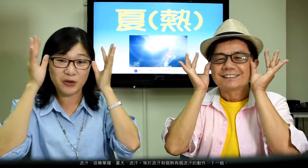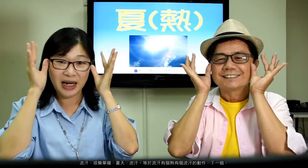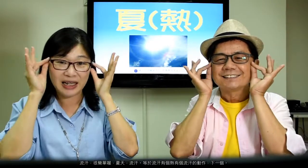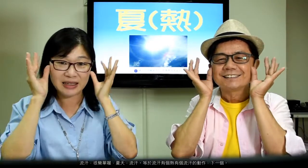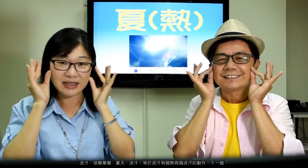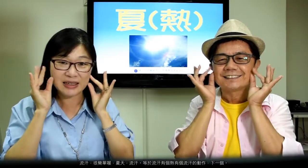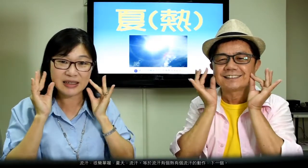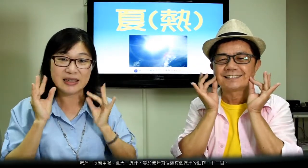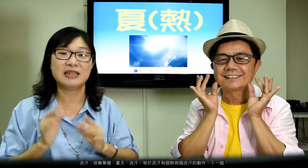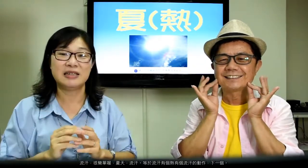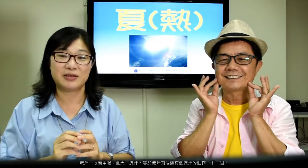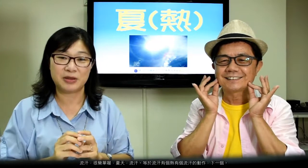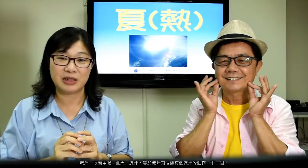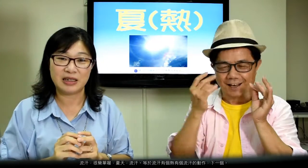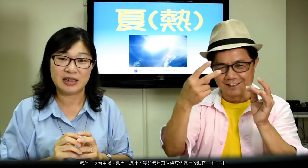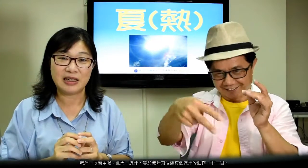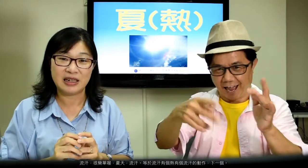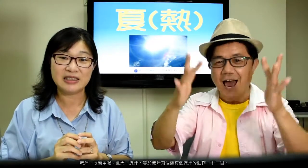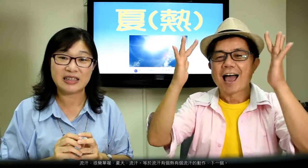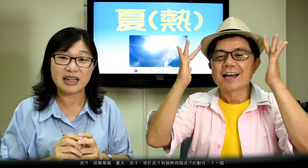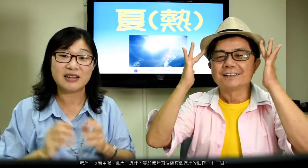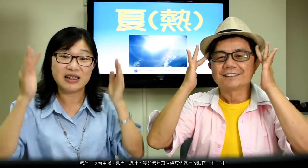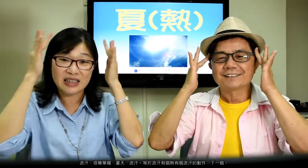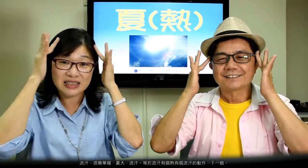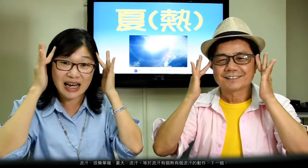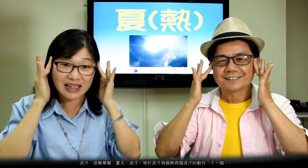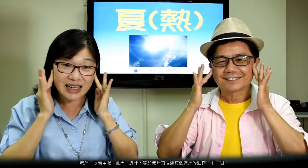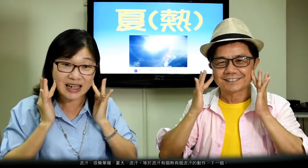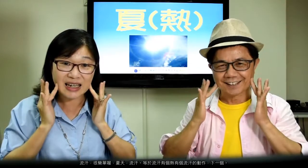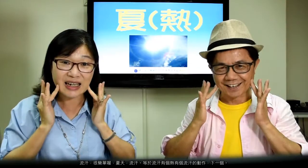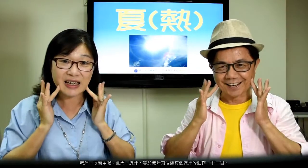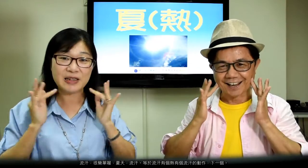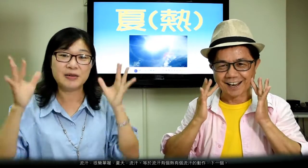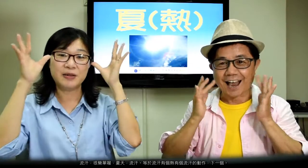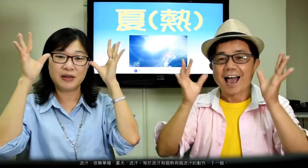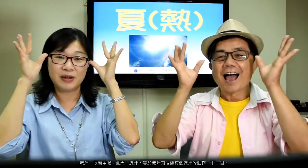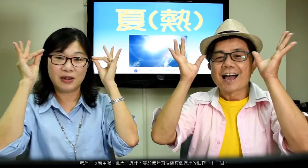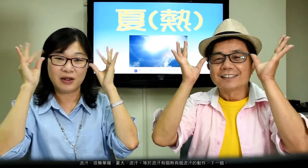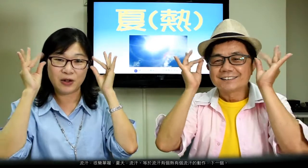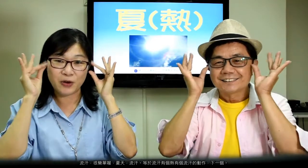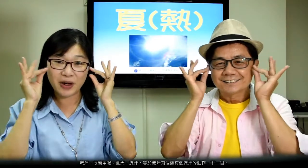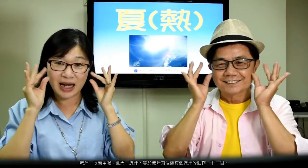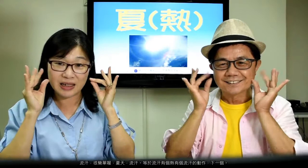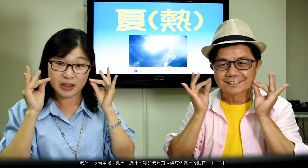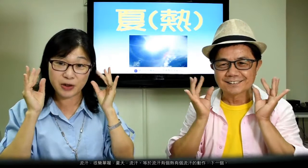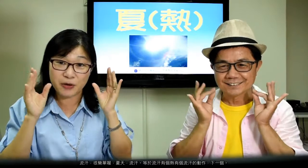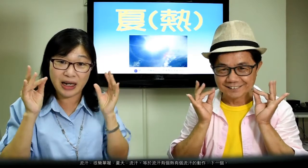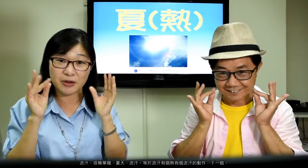流汗，对，很简单哦。夏天流汗等于流汗，有